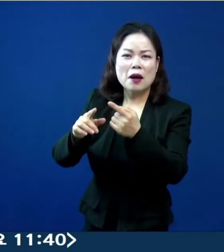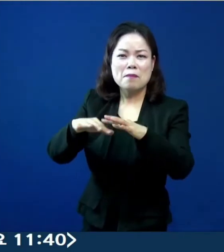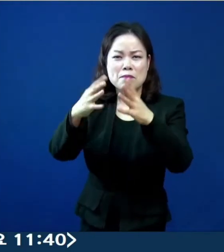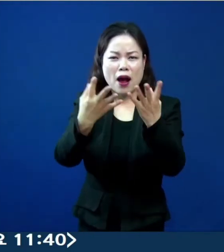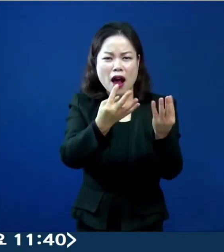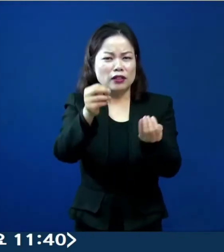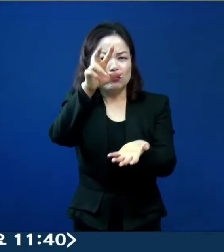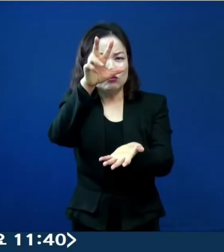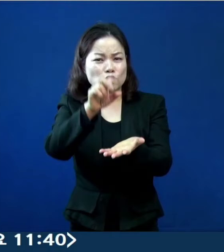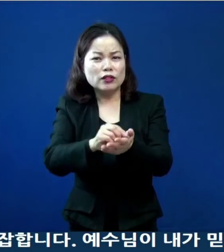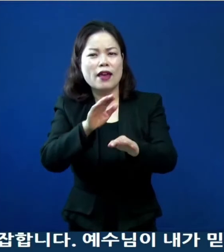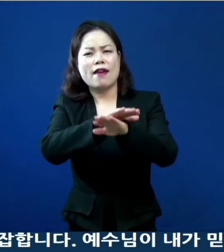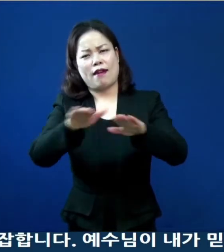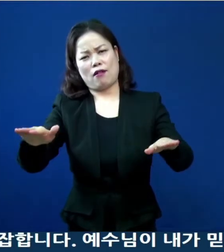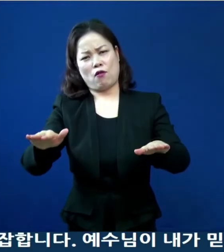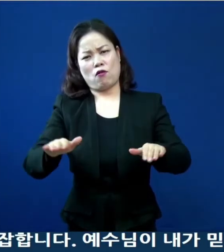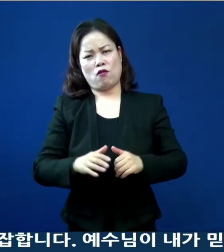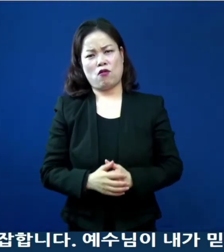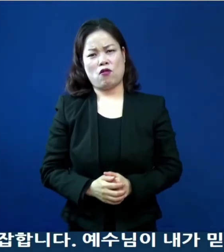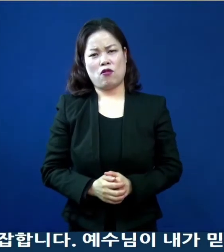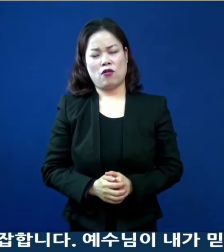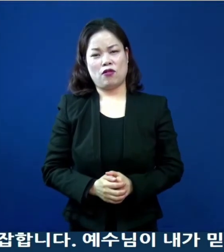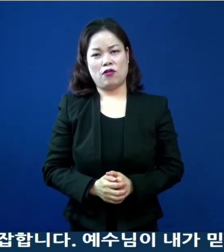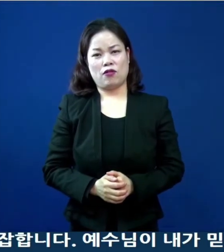많은 문제의 해결점이라는 거예요.